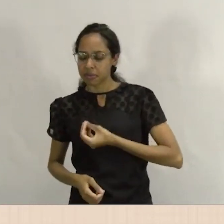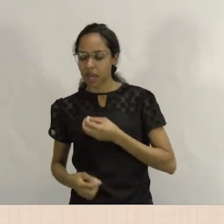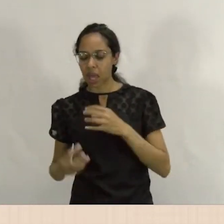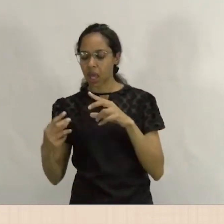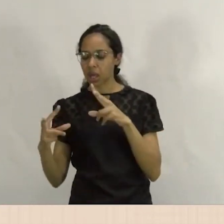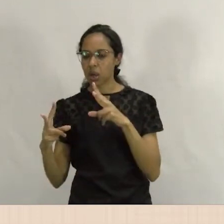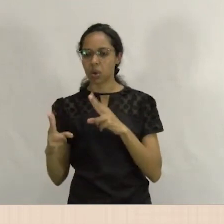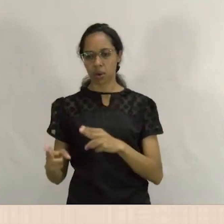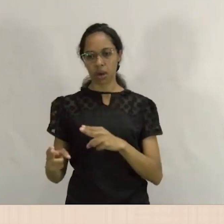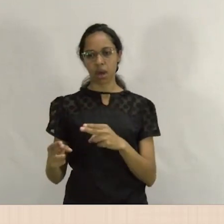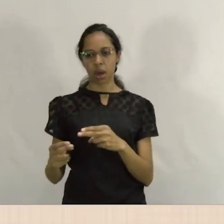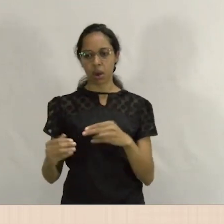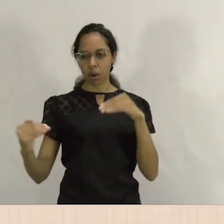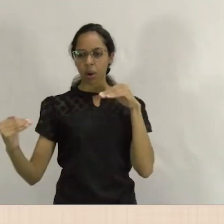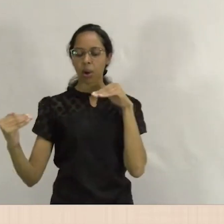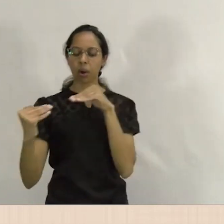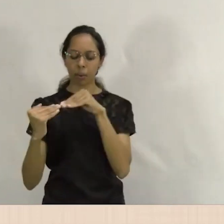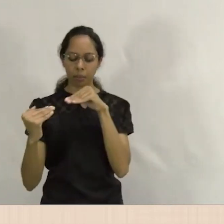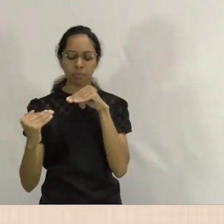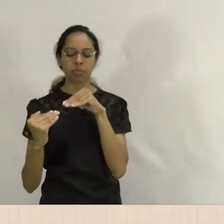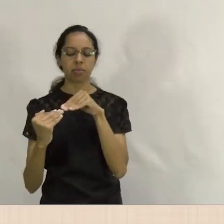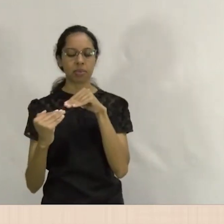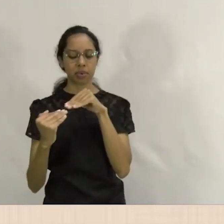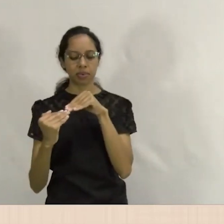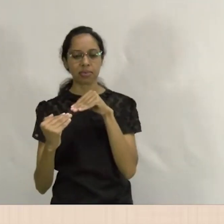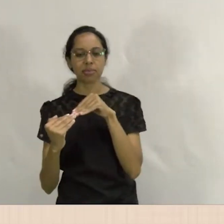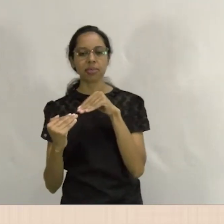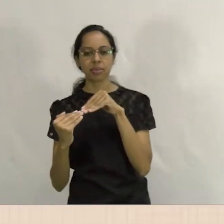Mas só sobrou um.